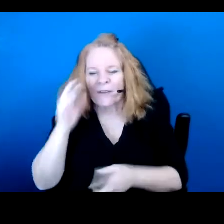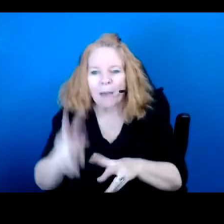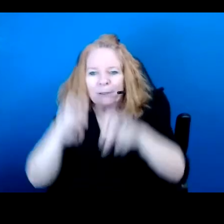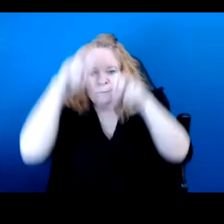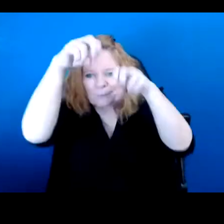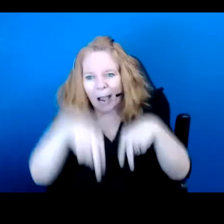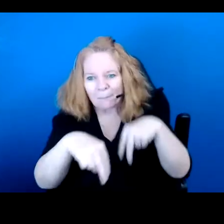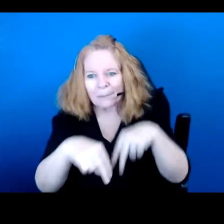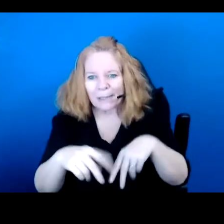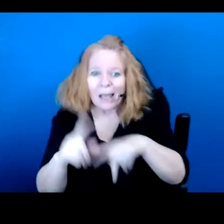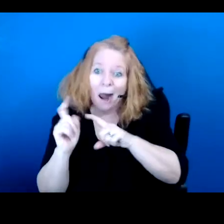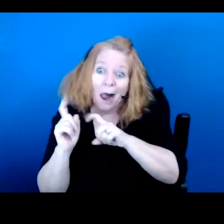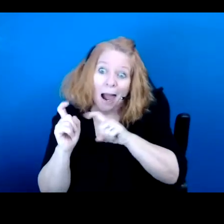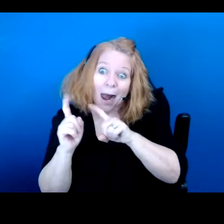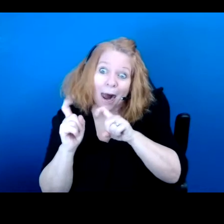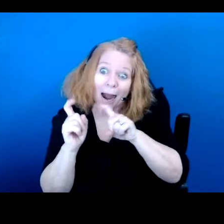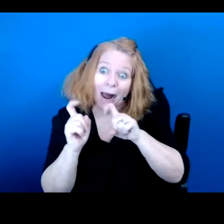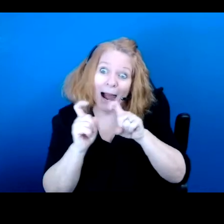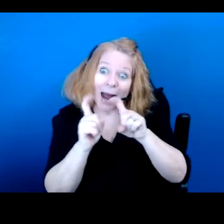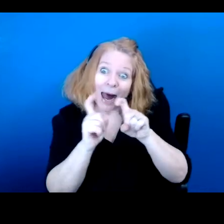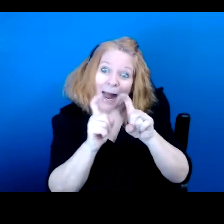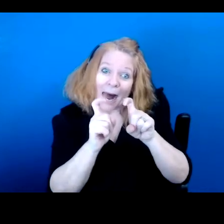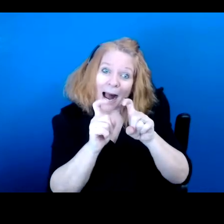avis salieron del tren corriendo